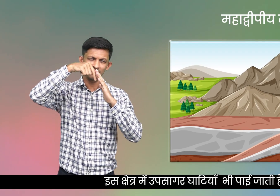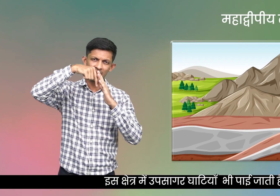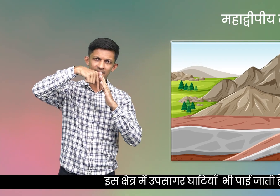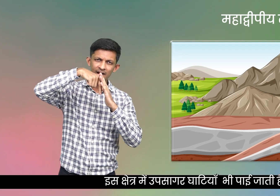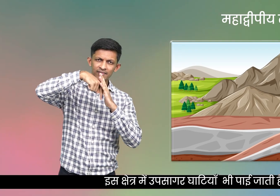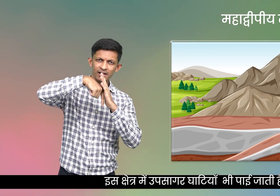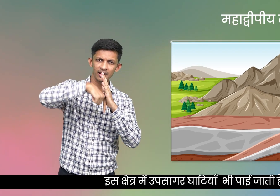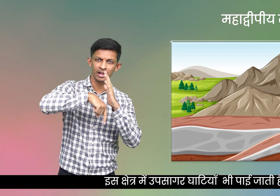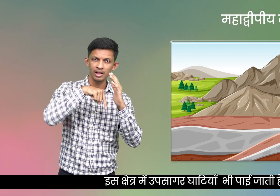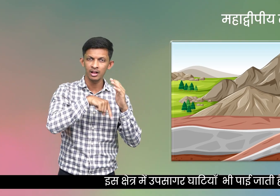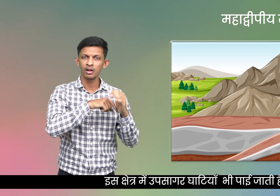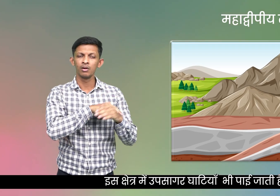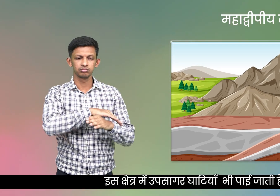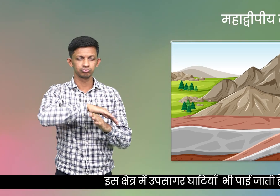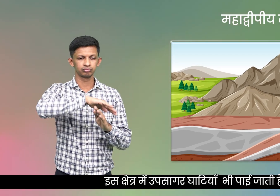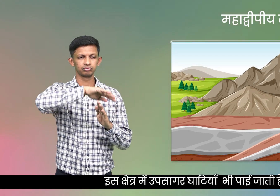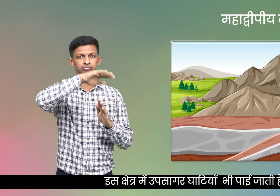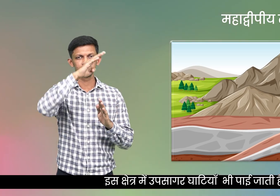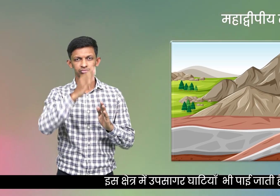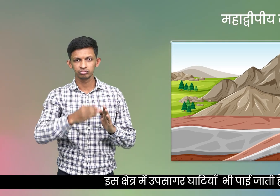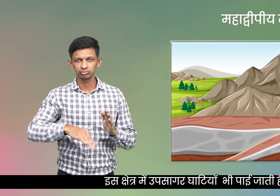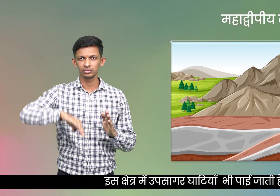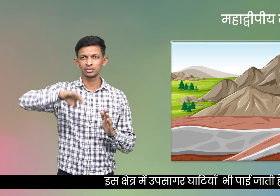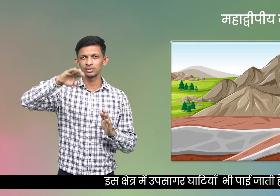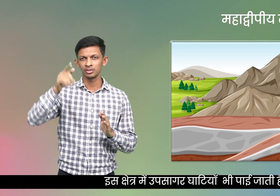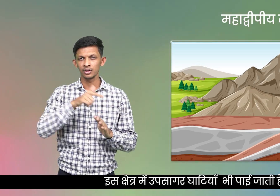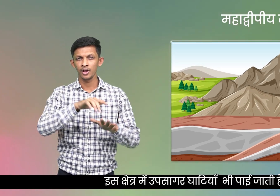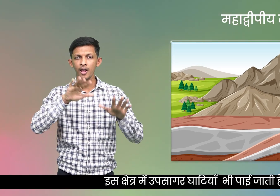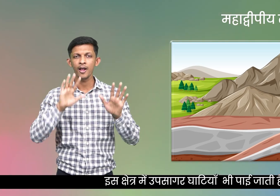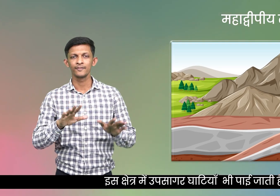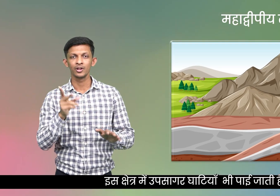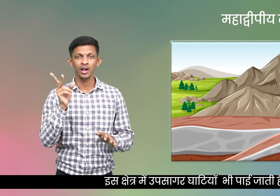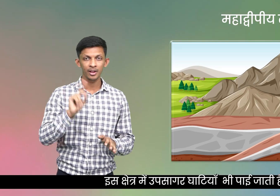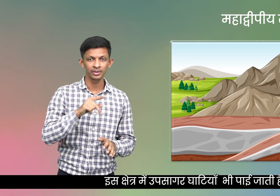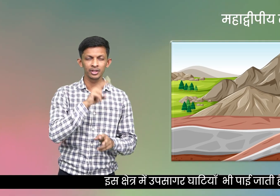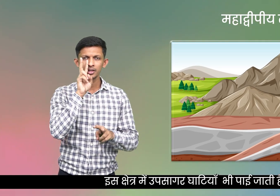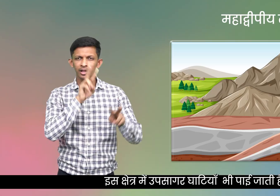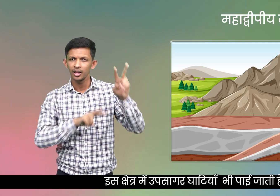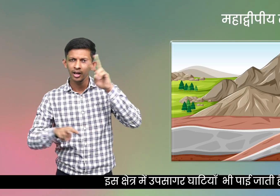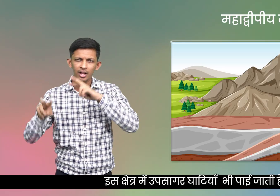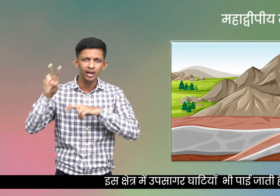में उपसागर घाटियां भी पाई जाती हैं।